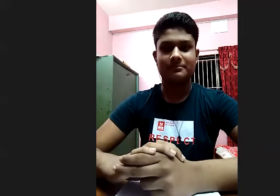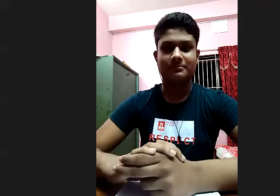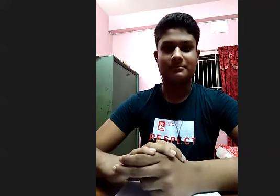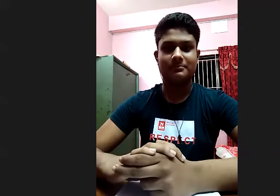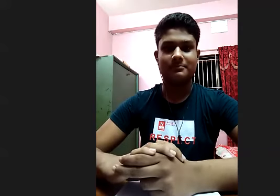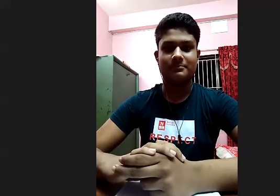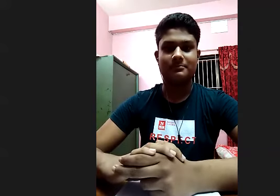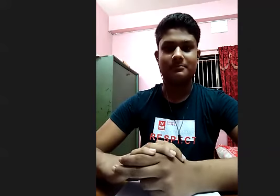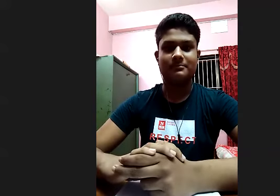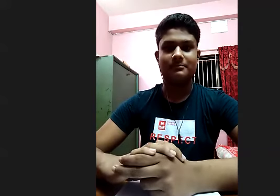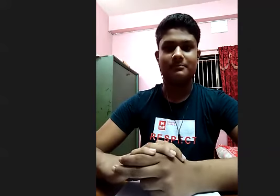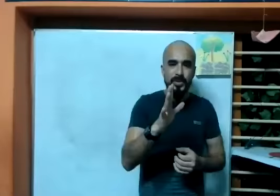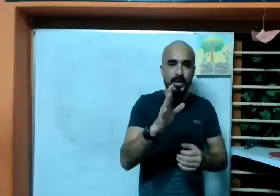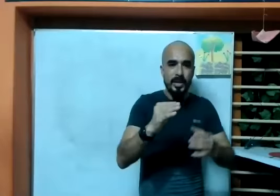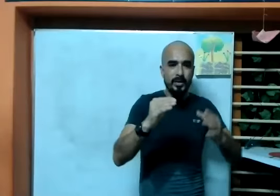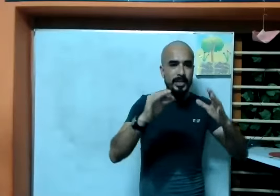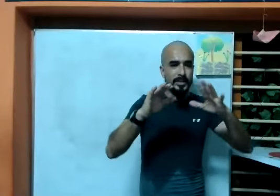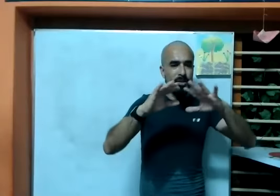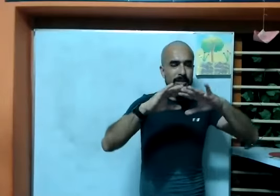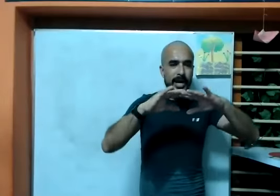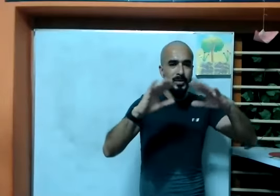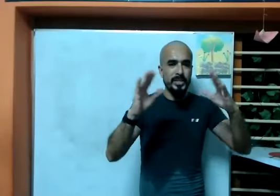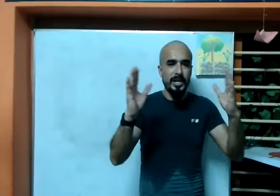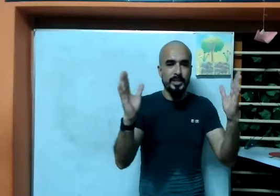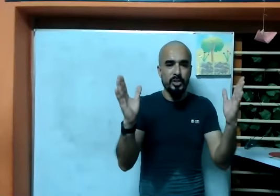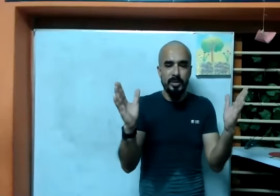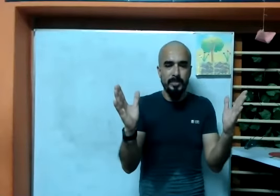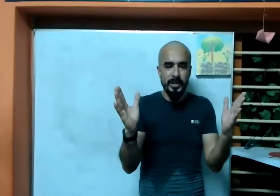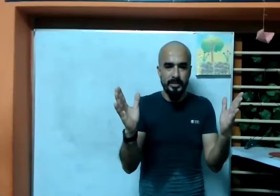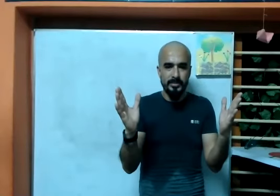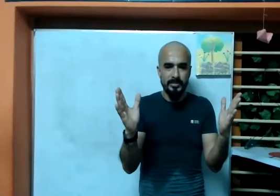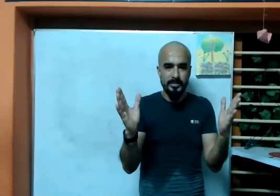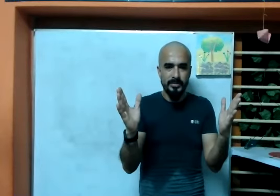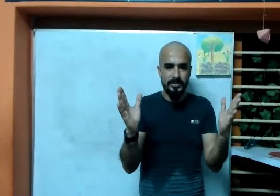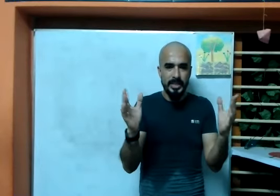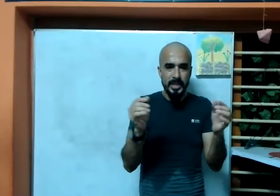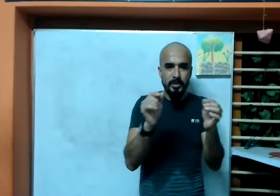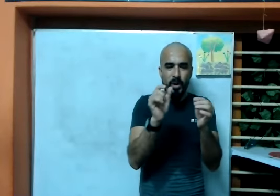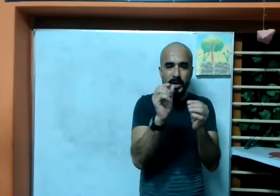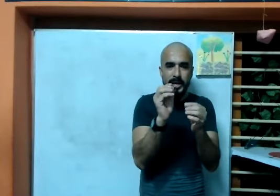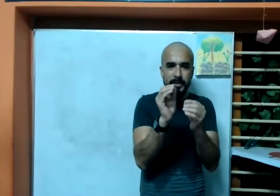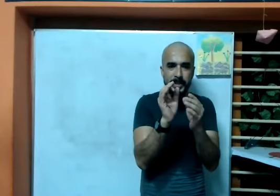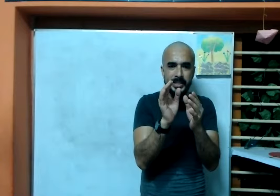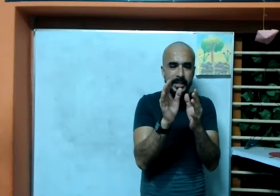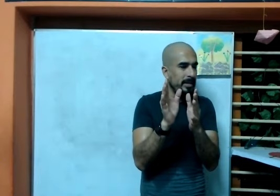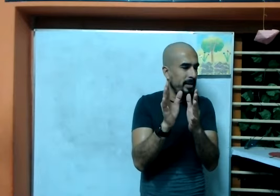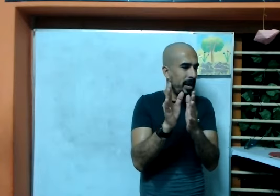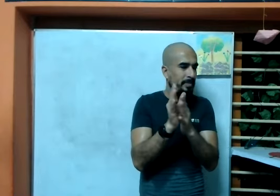সাত কি আট? অসম্ভব, কারণ সেটার জন্য দারুণ স্টাইলিশ হতে হবে আপনাকে এবং অনেক বেশি আপনাকে